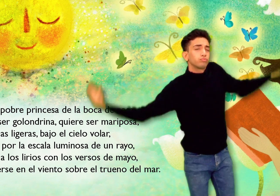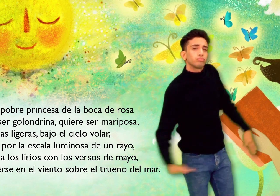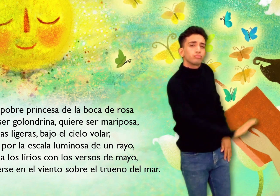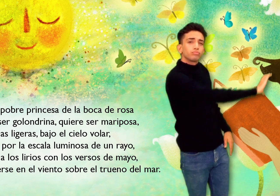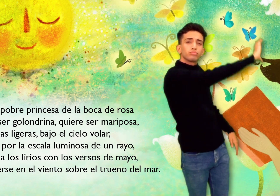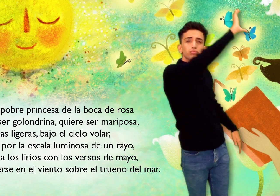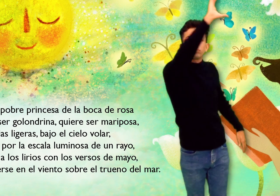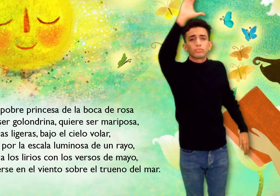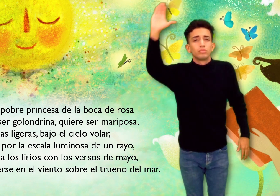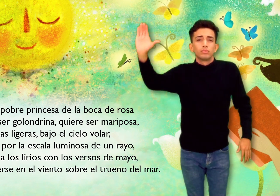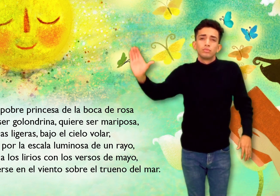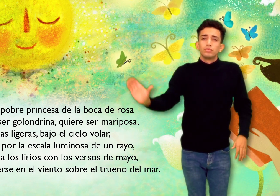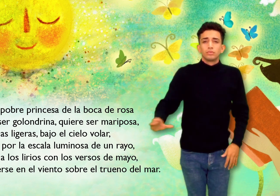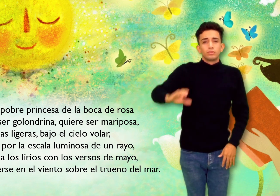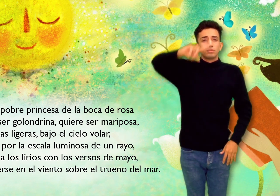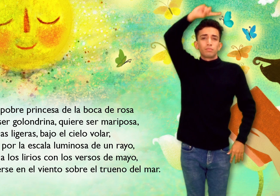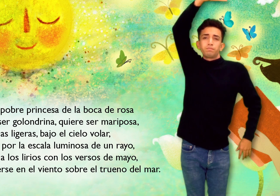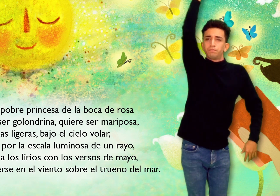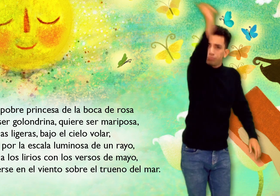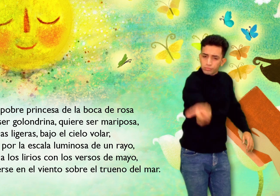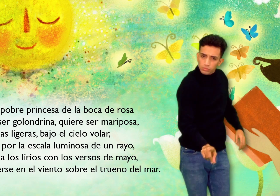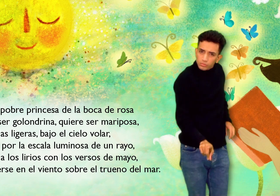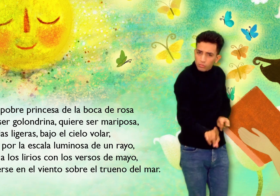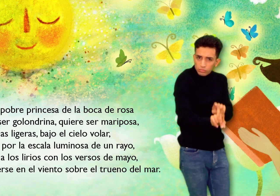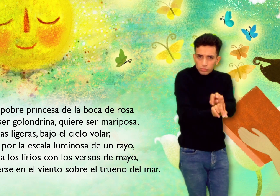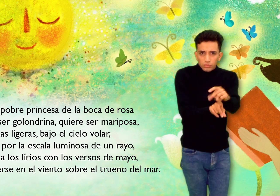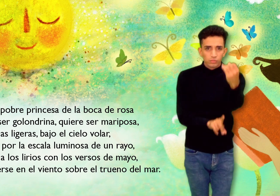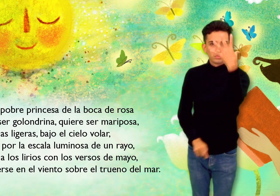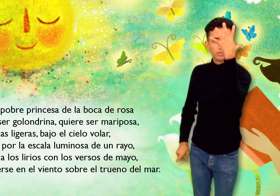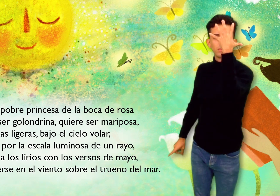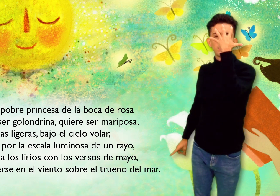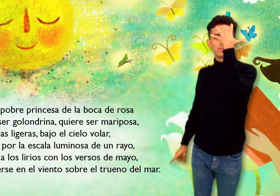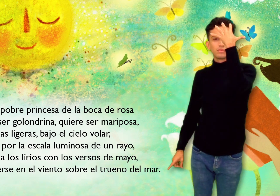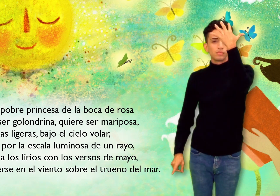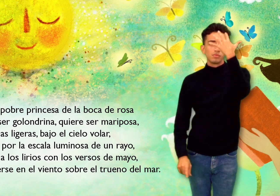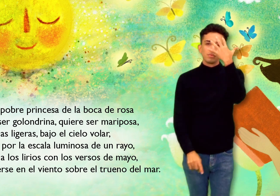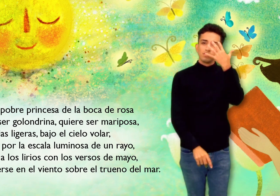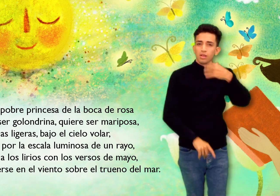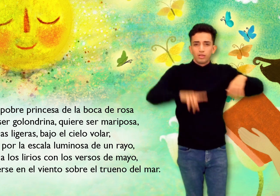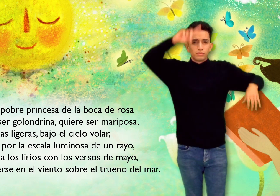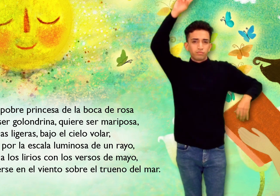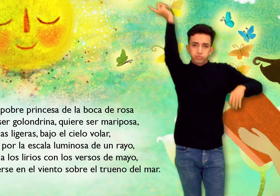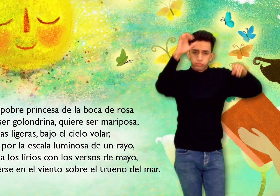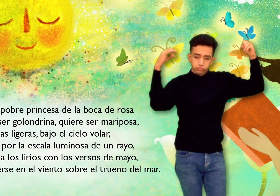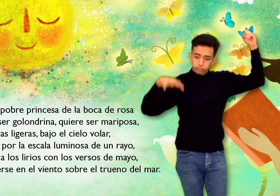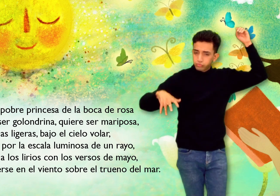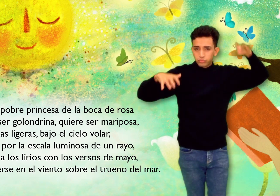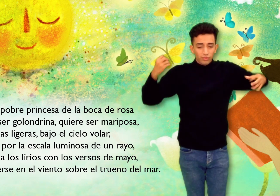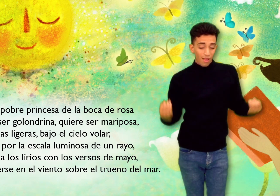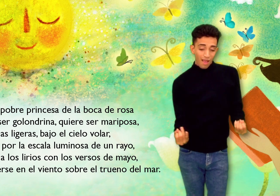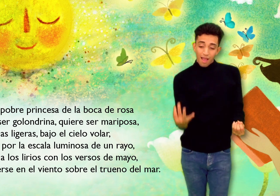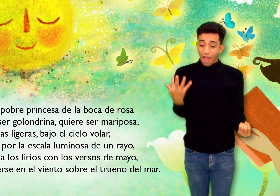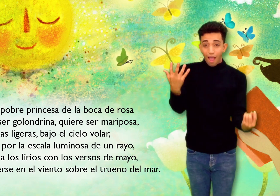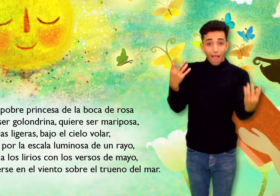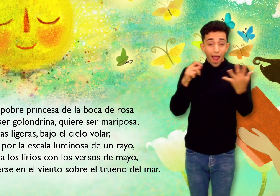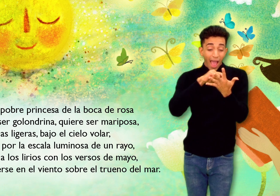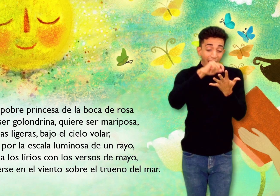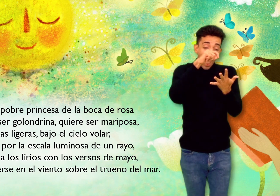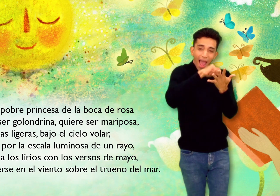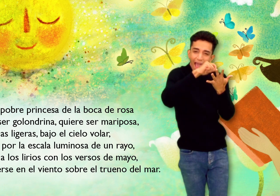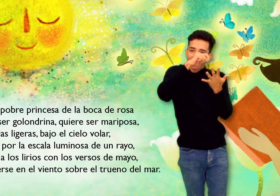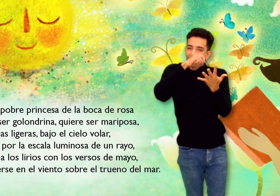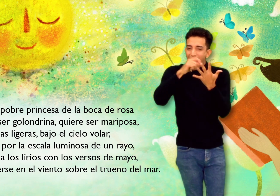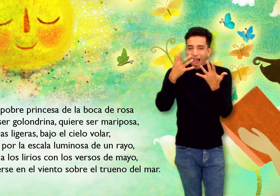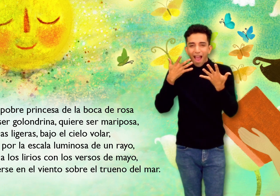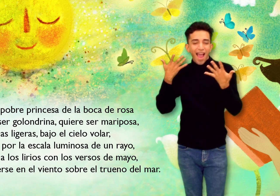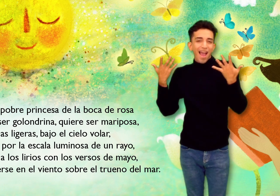alas ligeras, bajo el cielo volar, ir al sol por la escala luminosa de un rayo, saludar a los